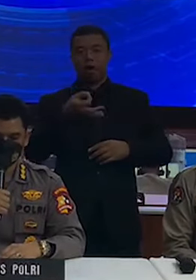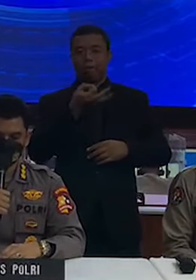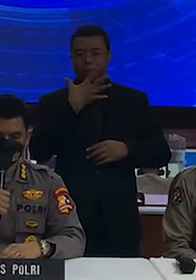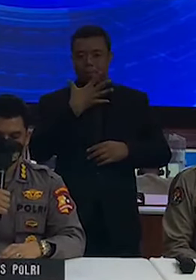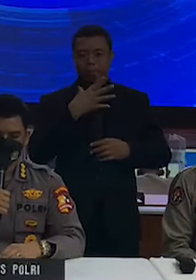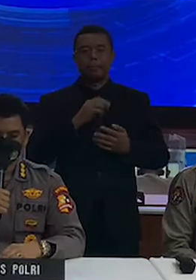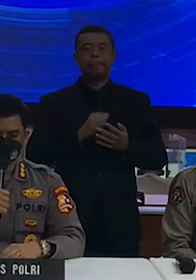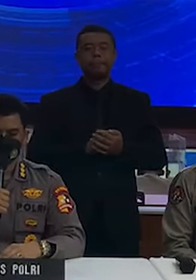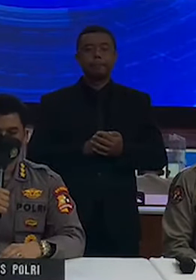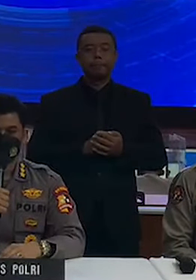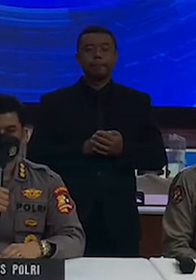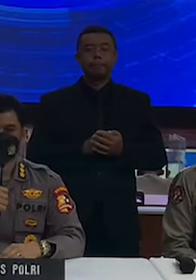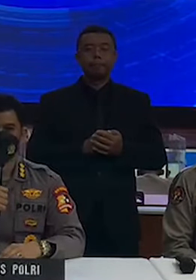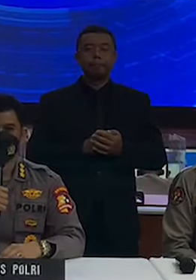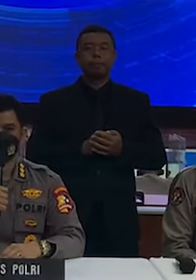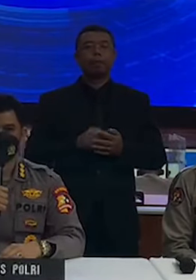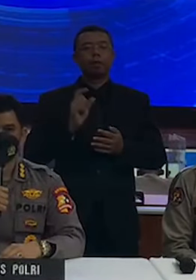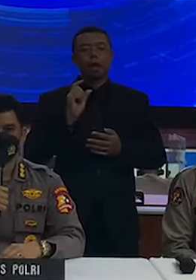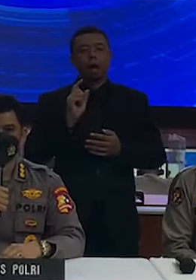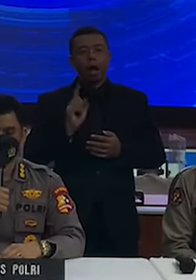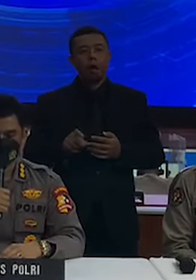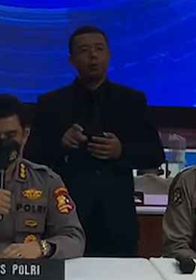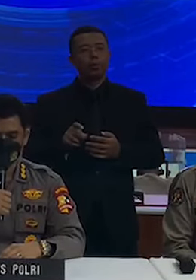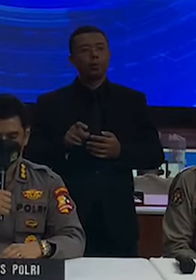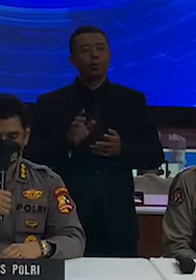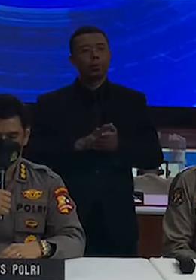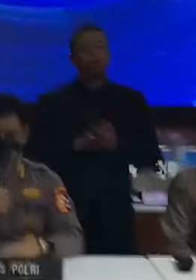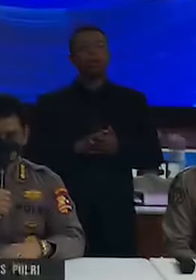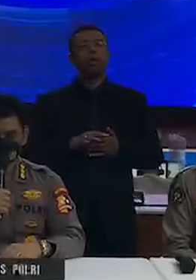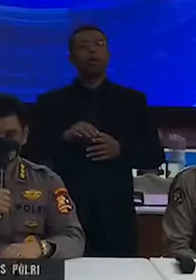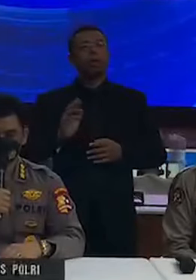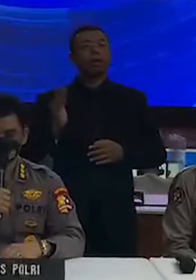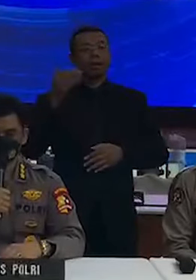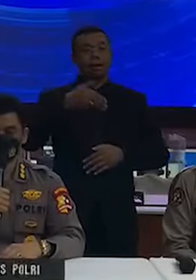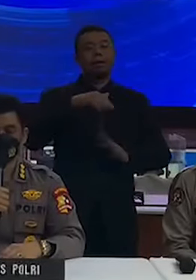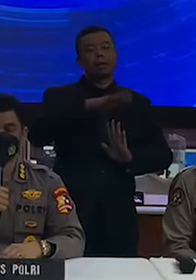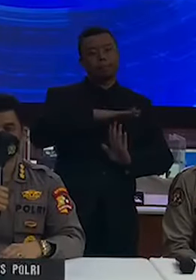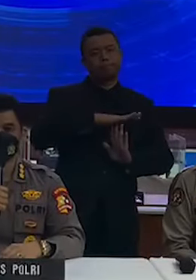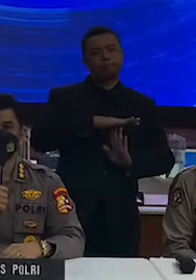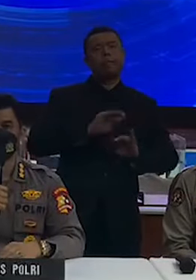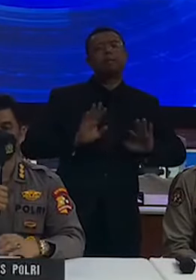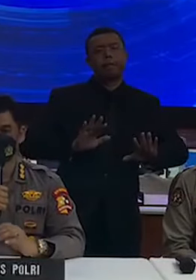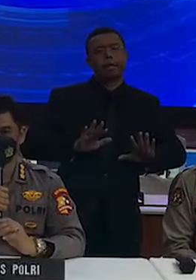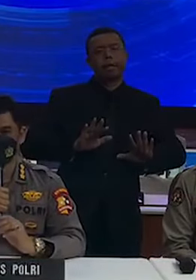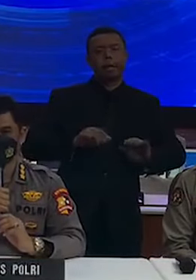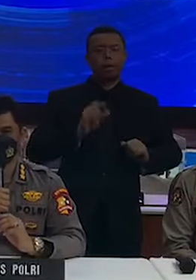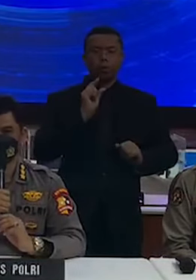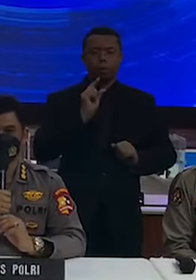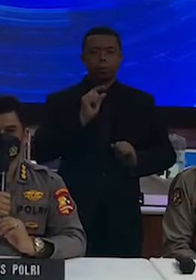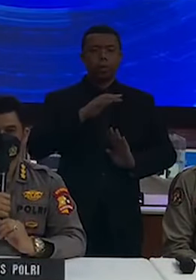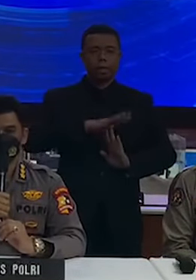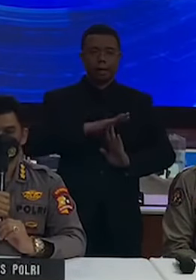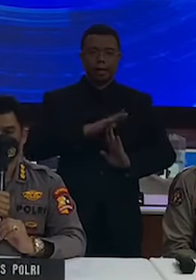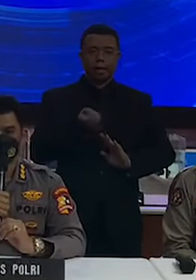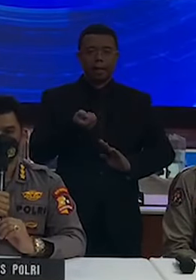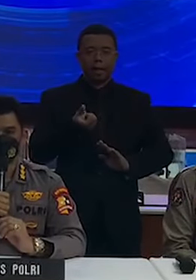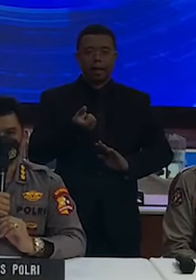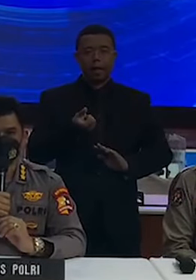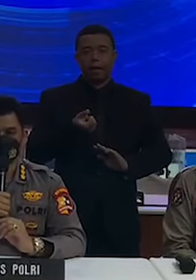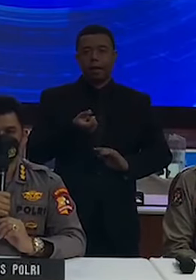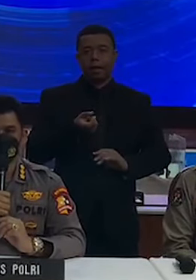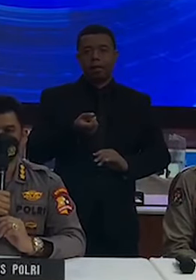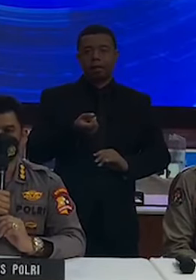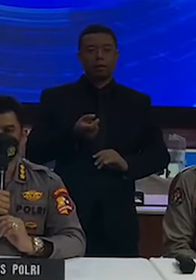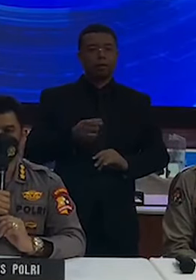obat-obatan. Terus memanfaatkan rest area, saya juga cungkin untuk istirahat. Tidak